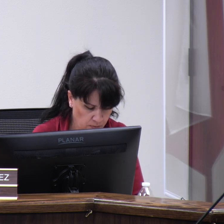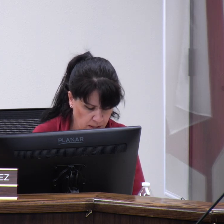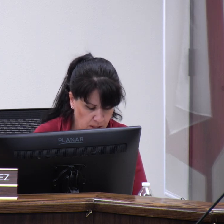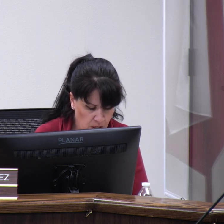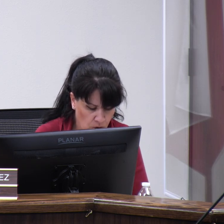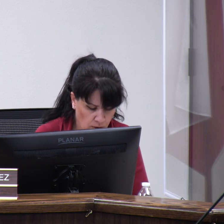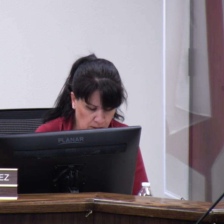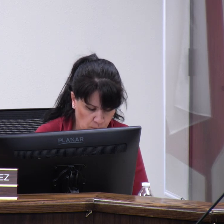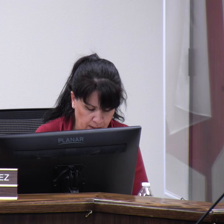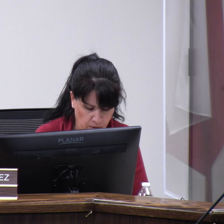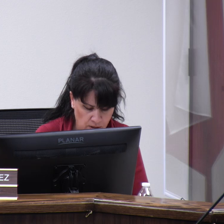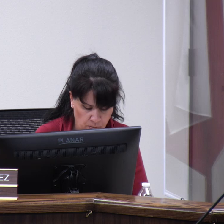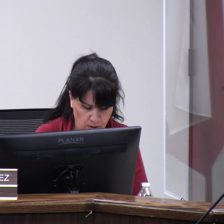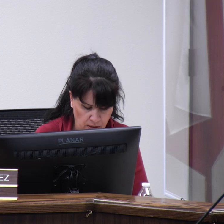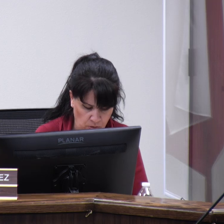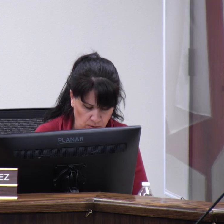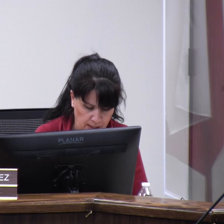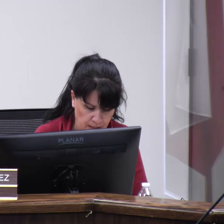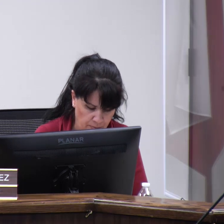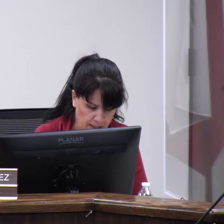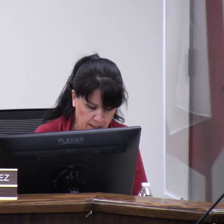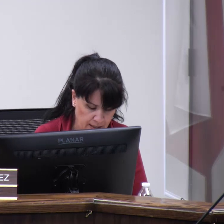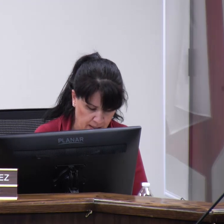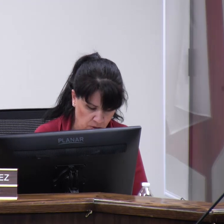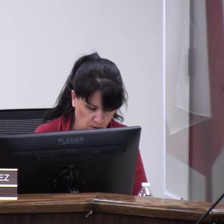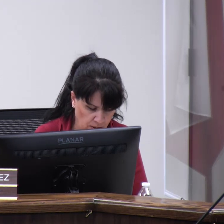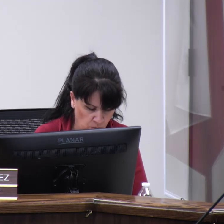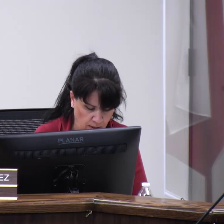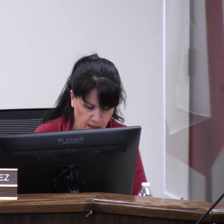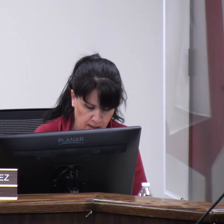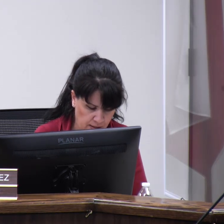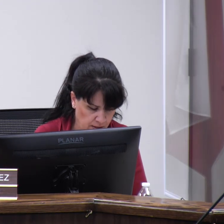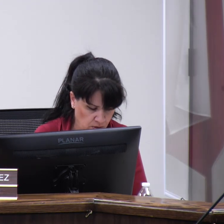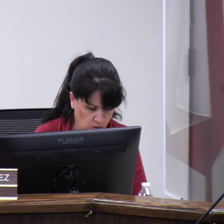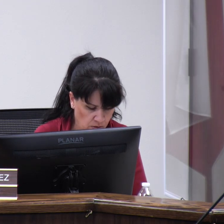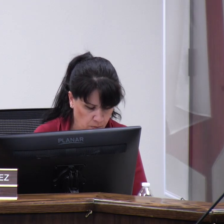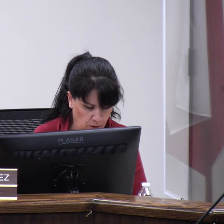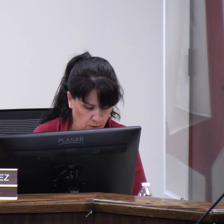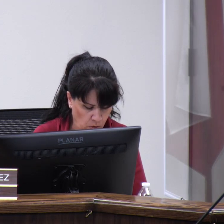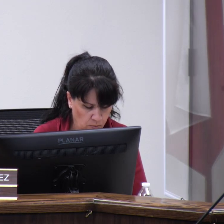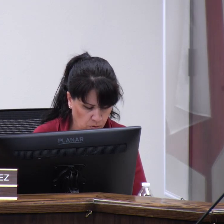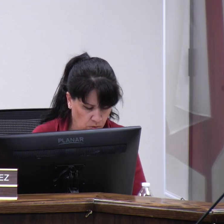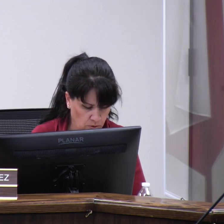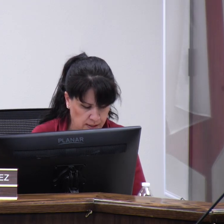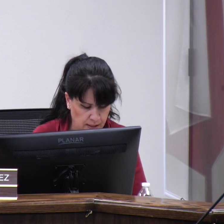días. Todas las ubicaciones se pueden encontrar en la página de inicio de la ciudad a la dirección